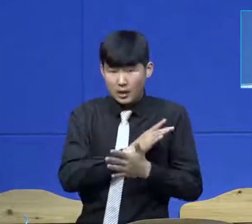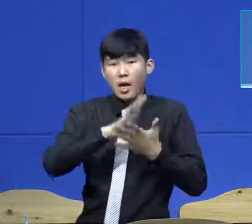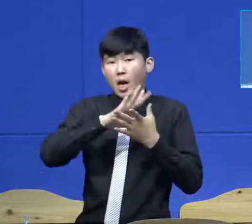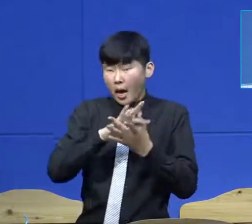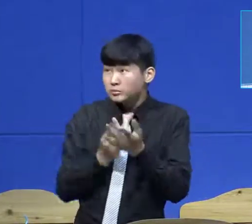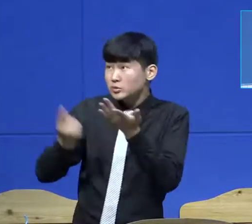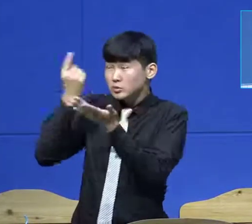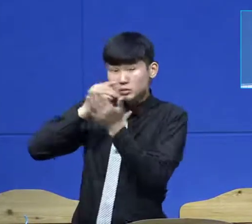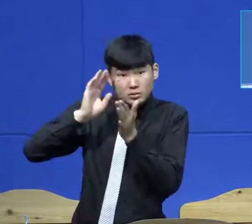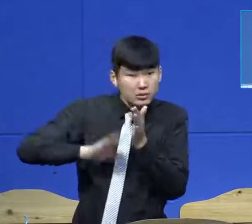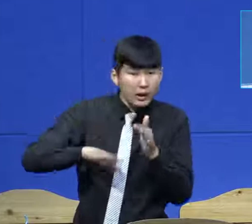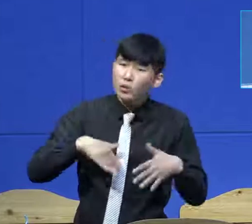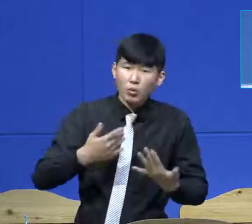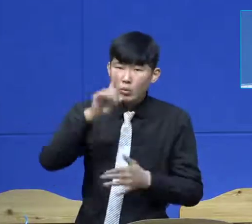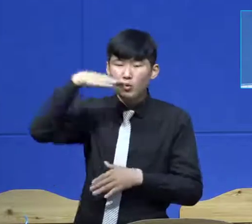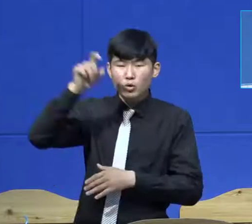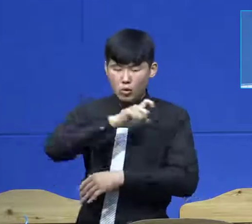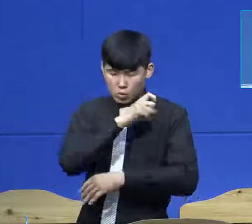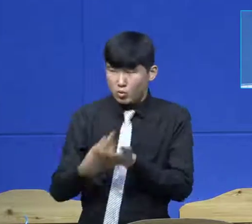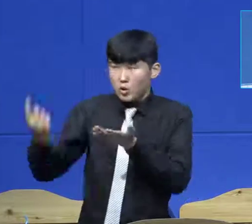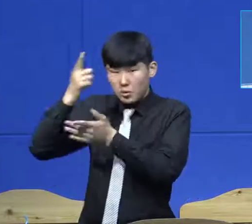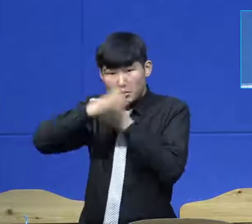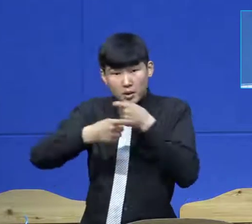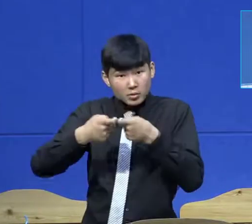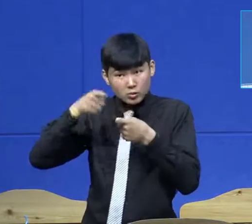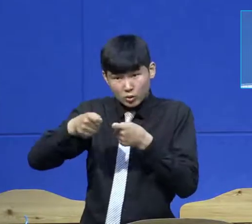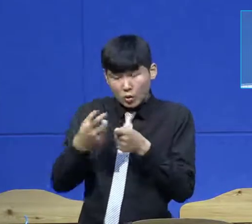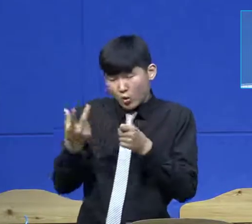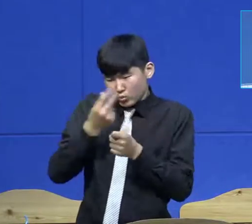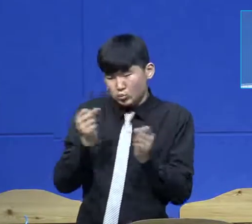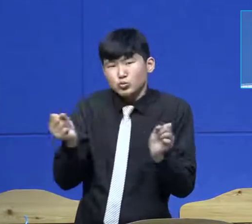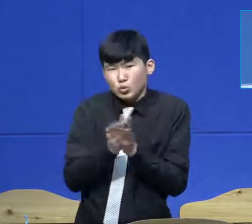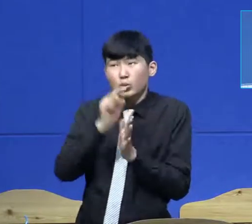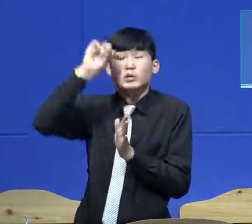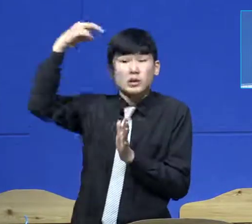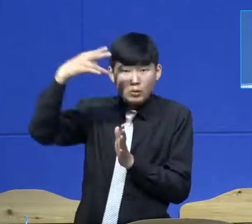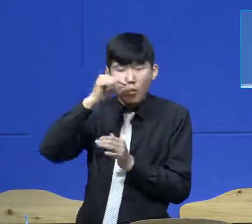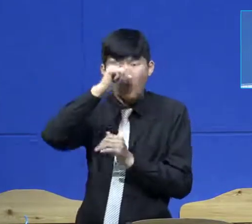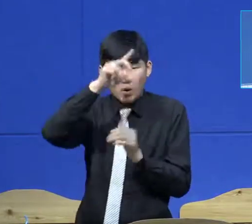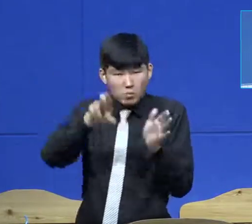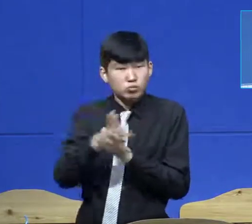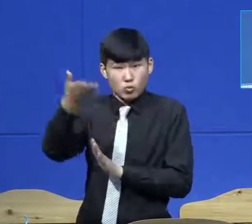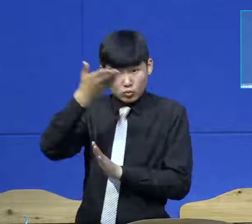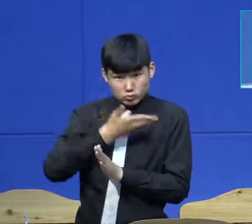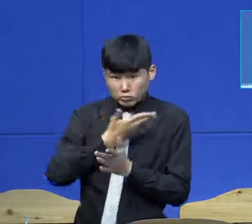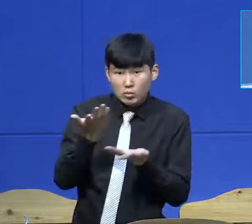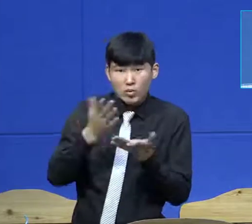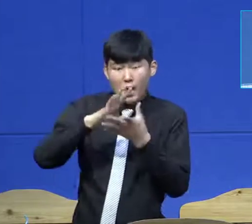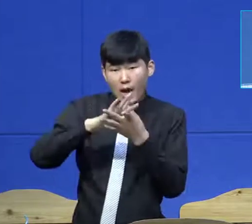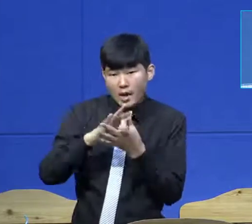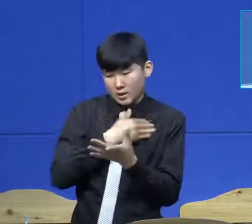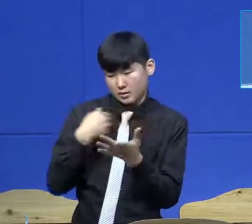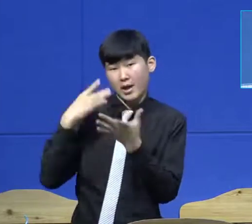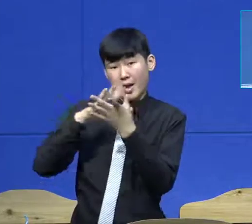сүнс ирсний дараа бол Бурхны хүн ирээд гүцээсэн тэр үнэн чухал нэгүслийг ухааруулна гэдэг бол эзэн ариун